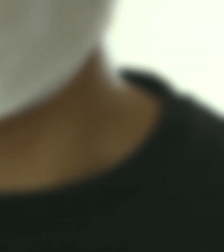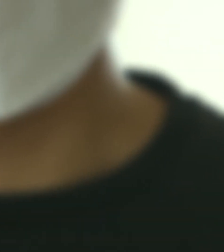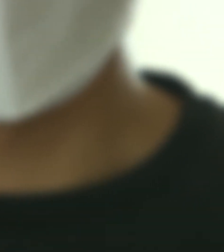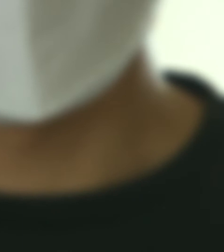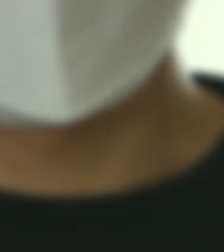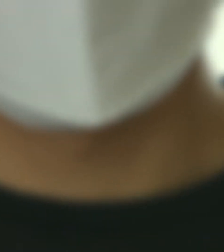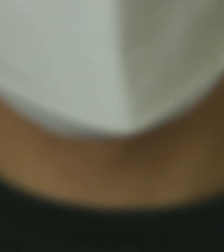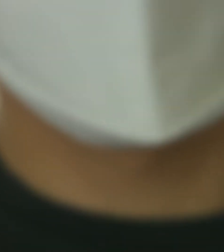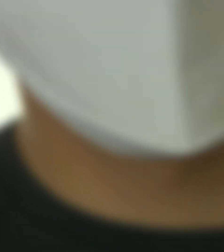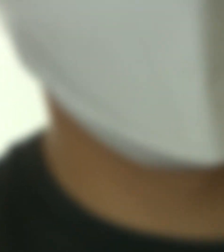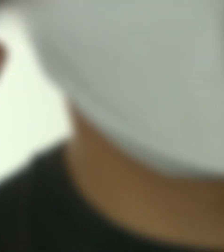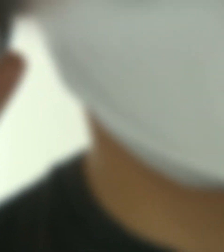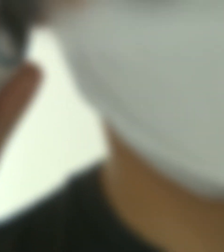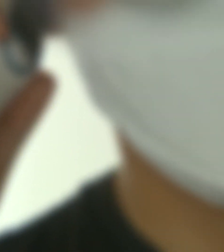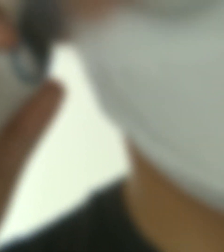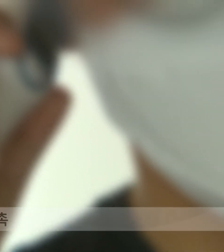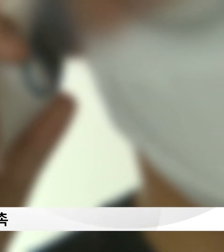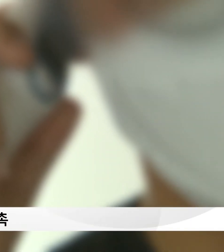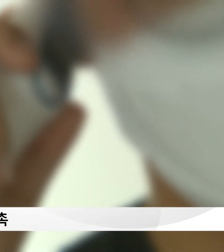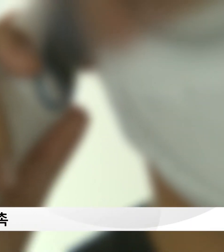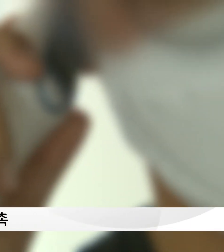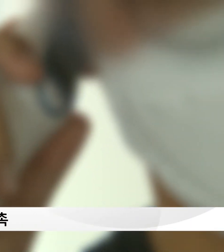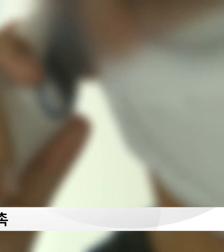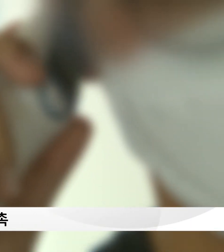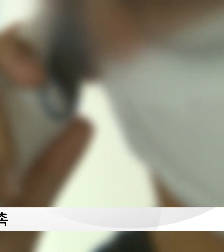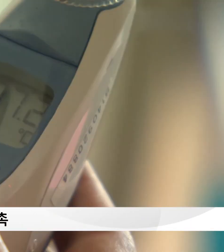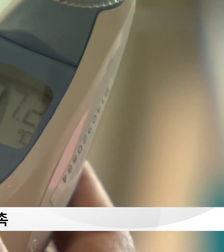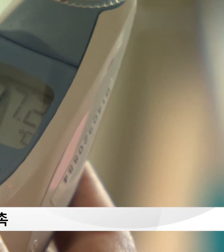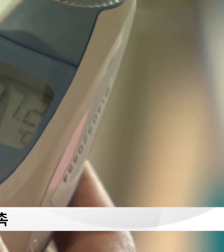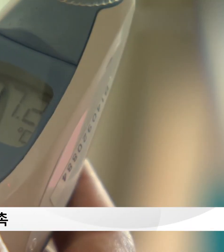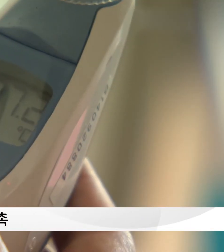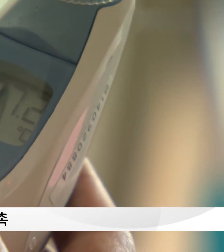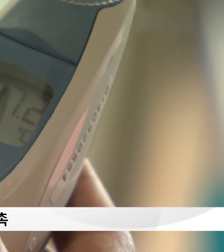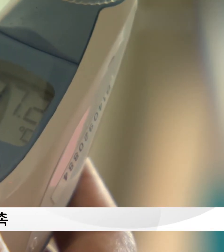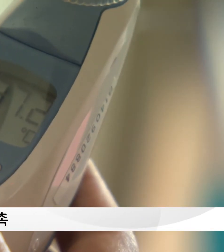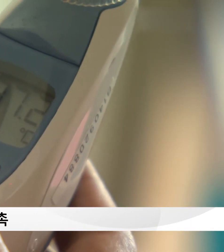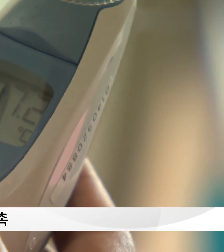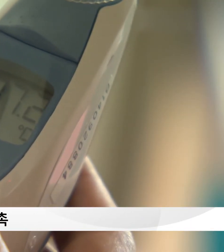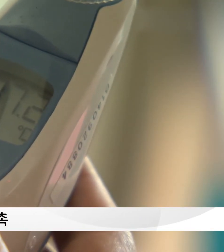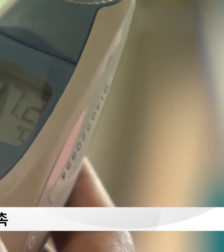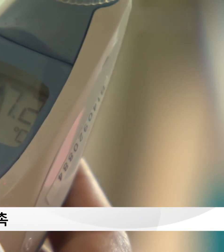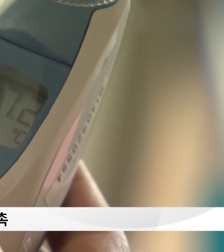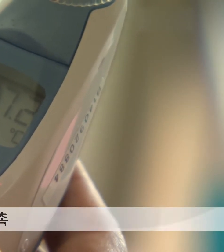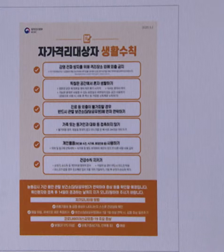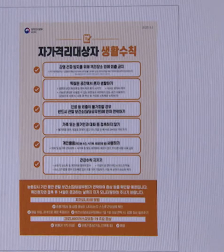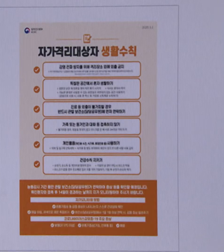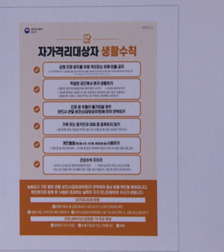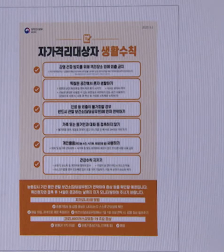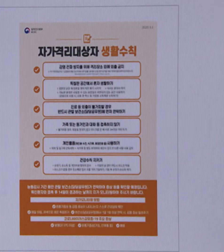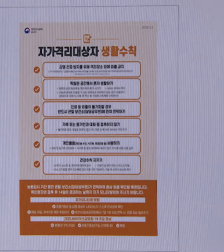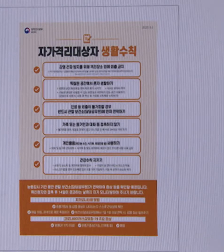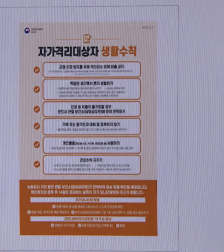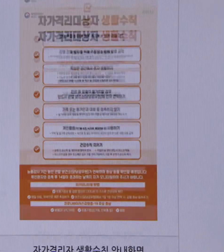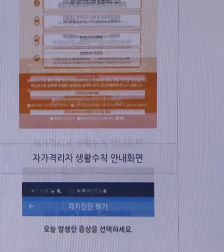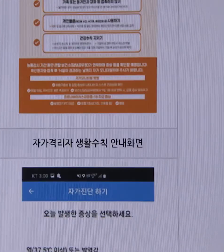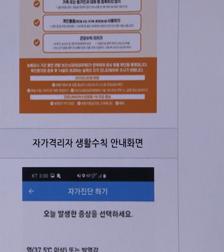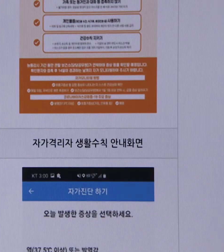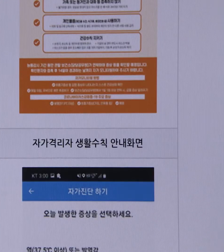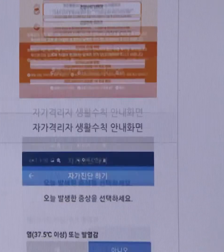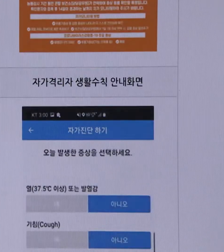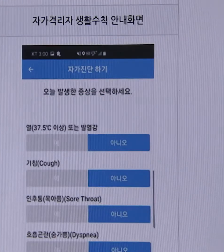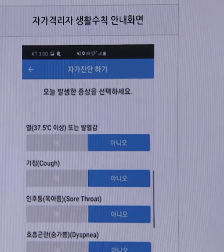가지는 경례 기간 의 새로운 접촉을 통해 감염됐을 가능성이 입니다 전문가는 경리 수칙을 잘 지킨다면